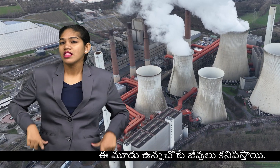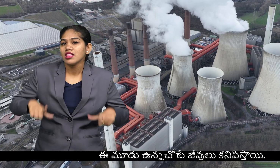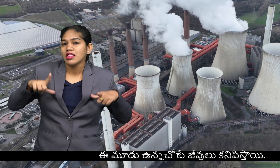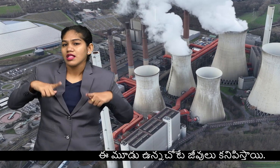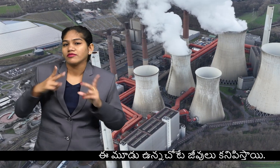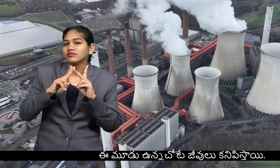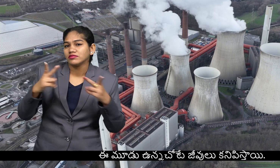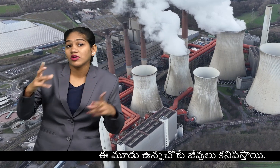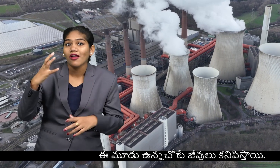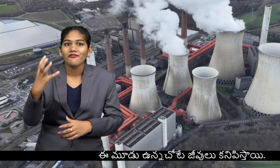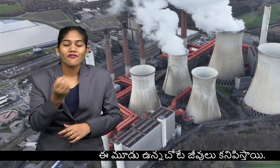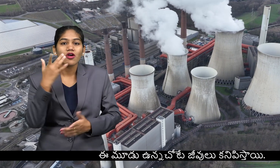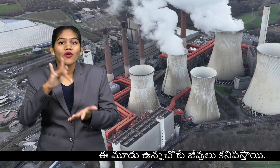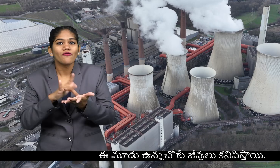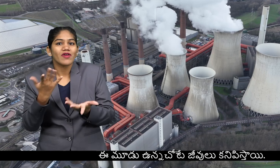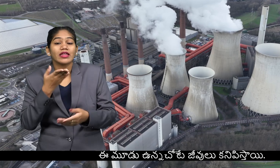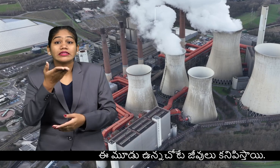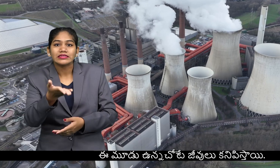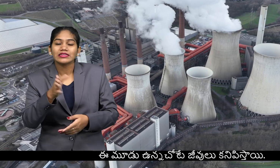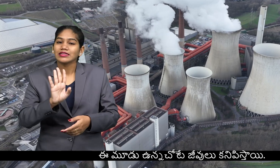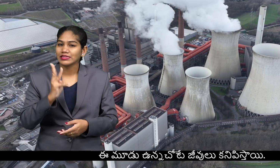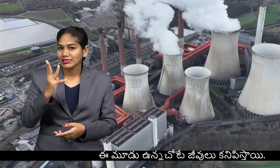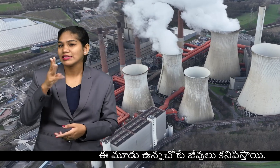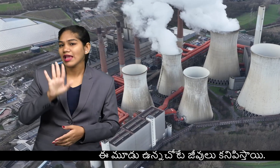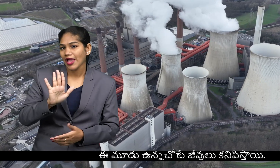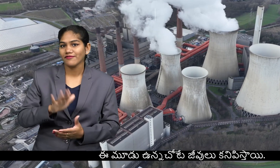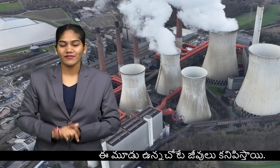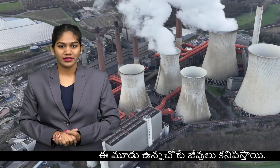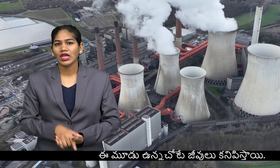ఈ మూడు ఉన్న చోటే జీవులు కనిపిస్తాయి.